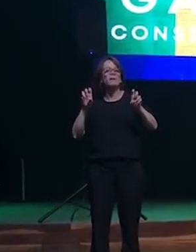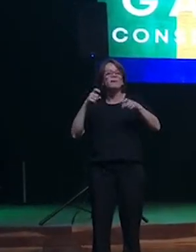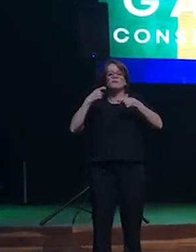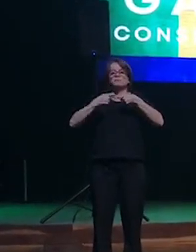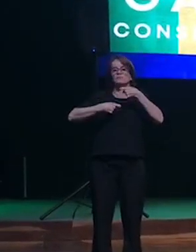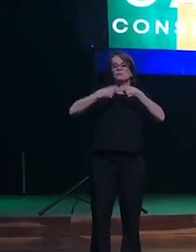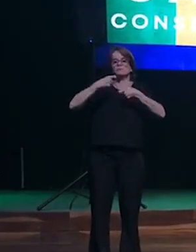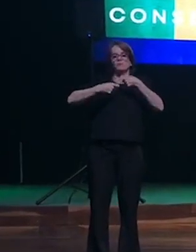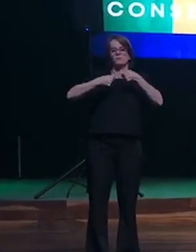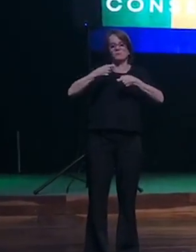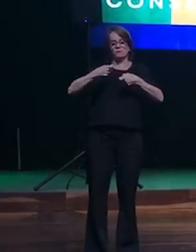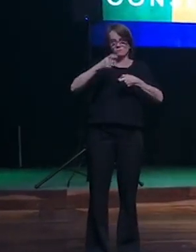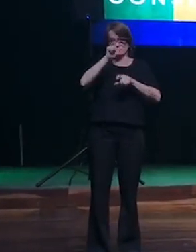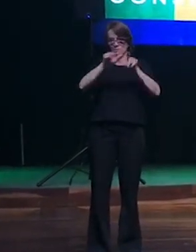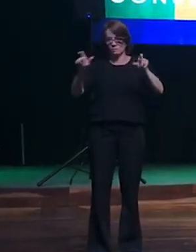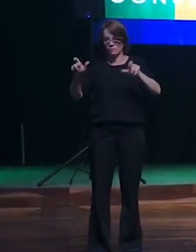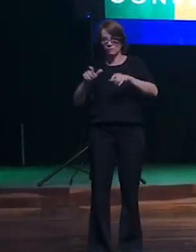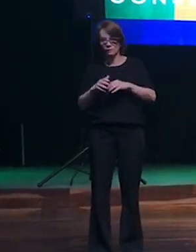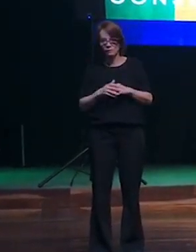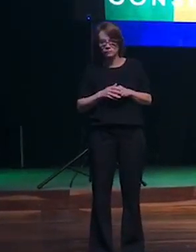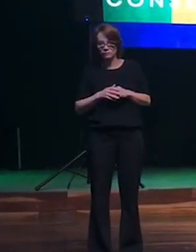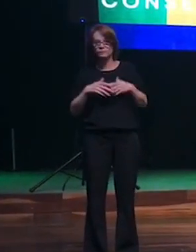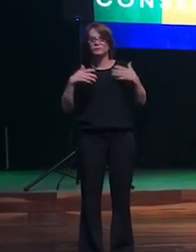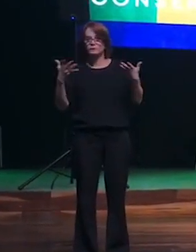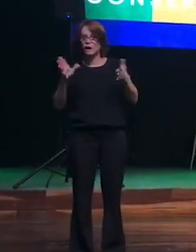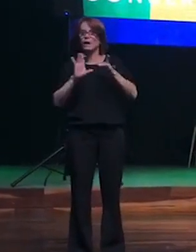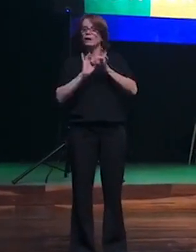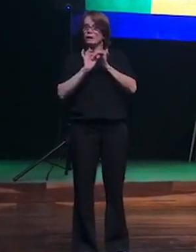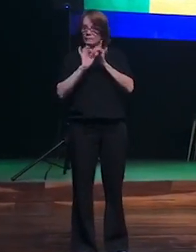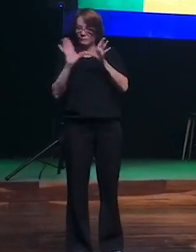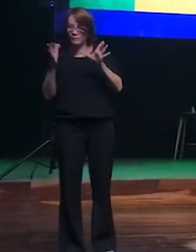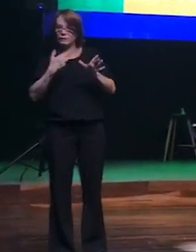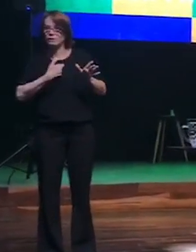A liberdade religiosa está ou não está ameaçada? Sim.